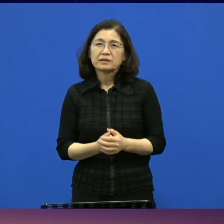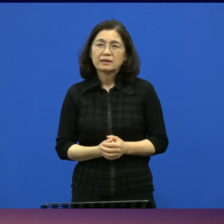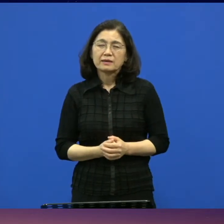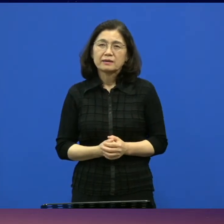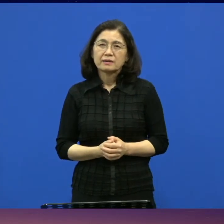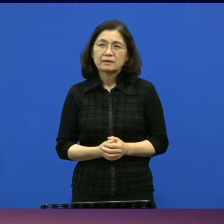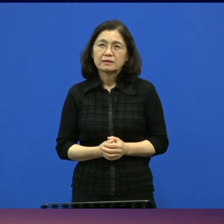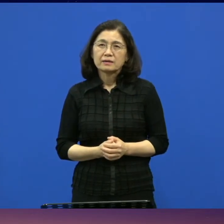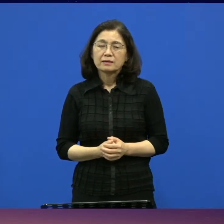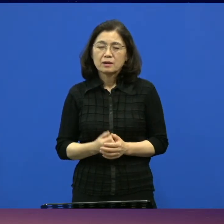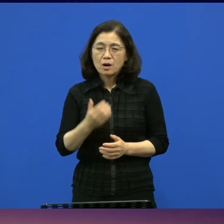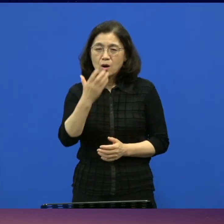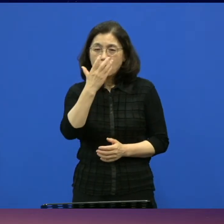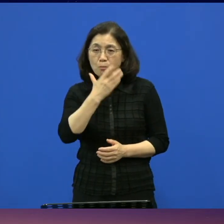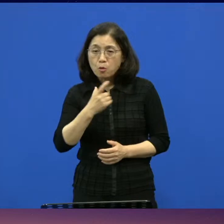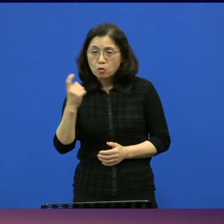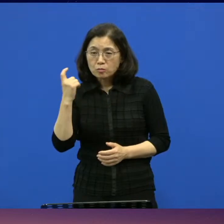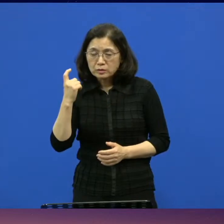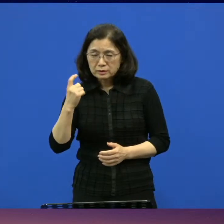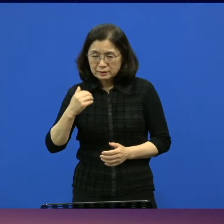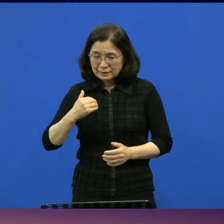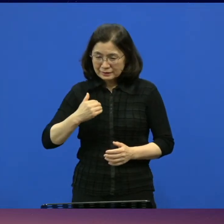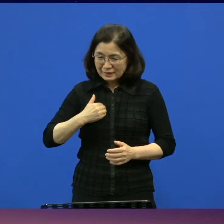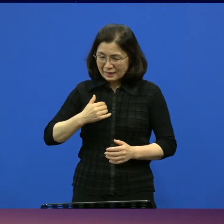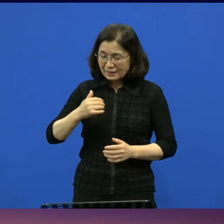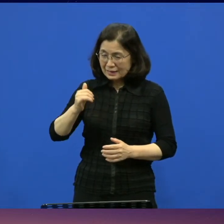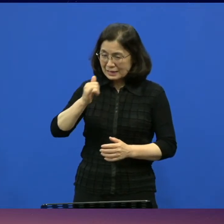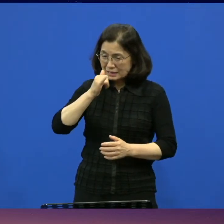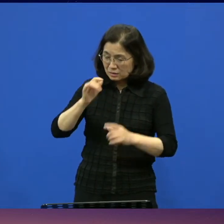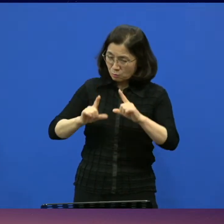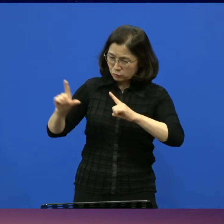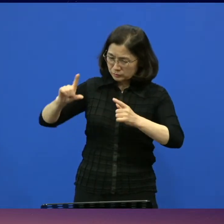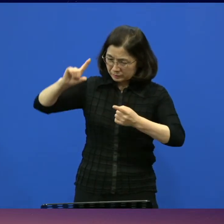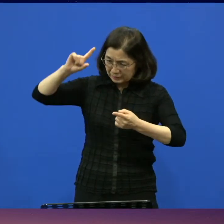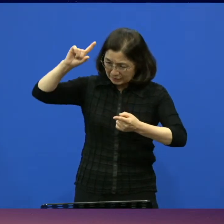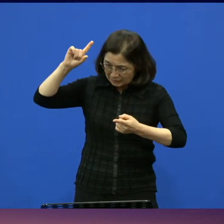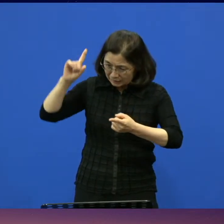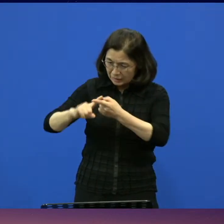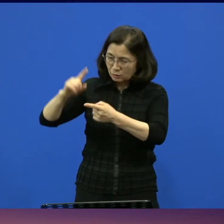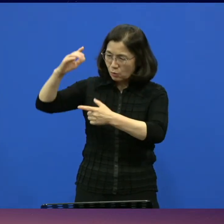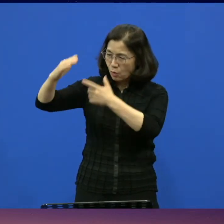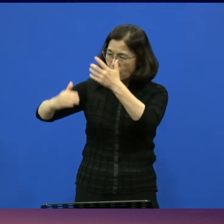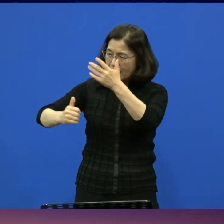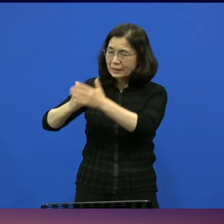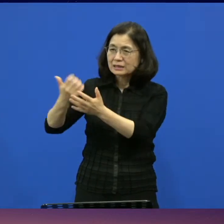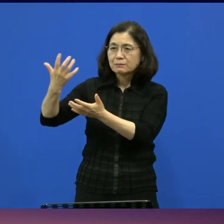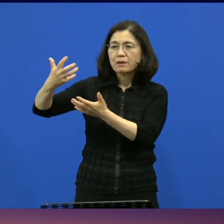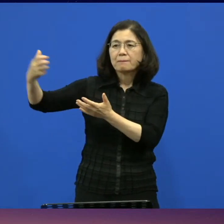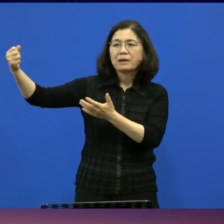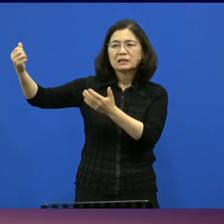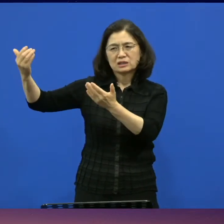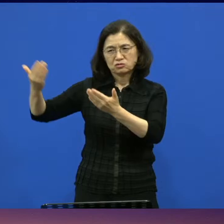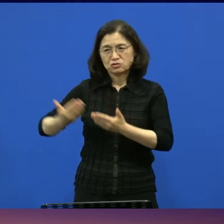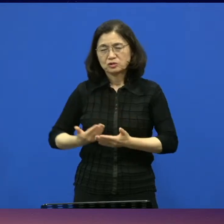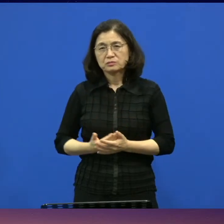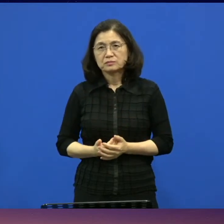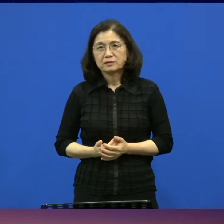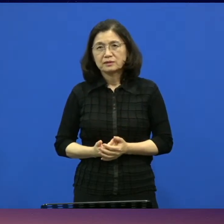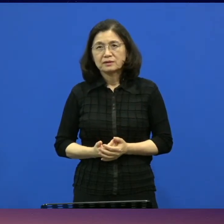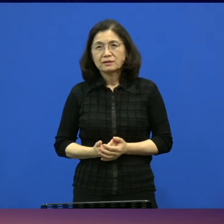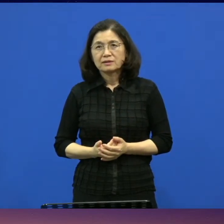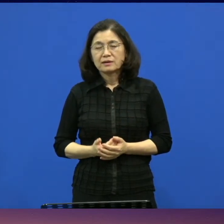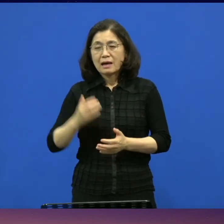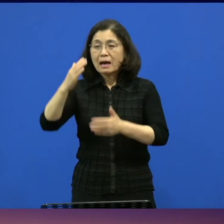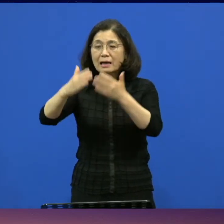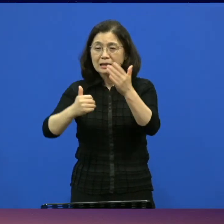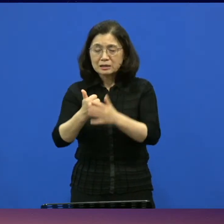우리의 있는 모습 그대로 받아주시는 거예요. 우리의 있는 모습 그대로. 여러분, 속지 마십시오. 우리가 뭔가 있어서 우리를 사랑해